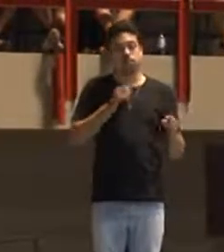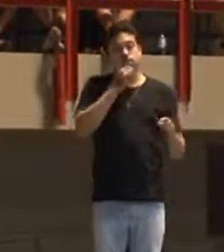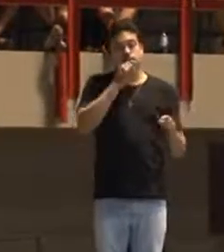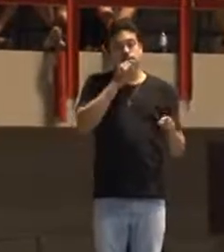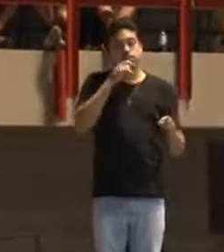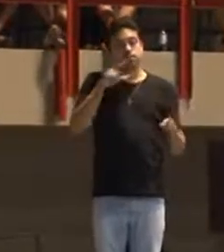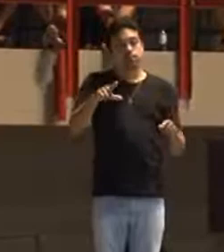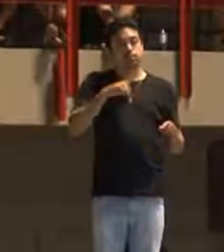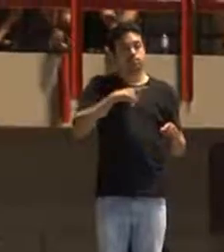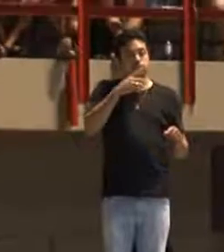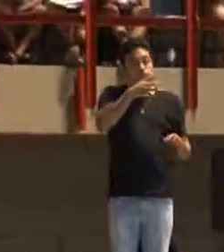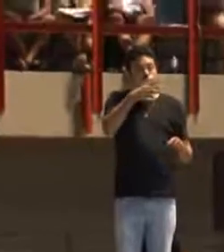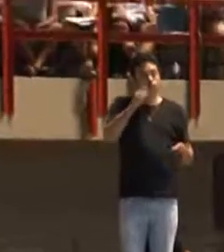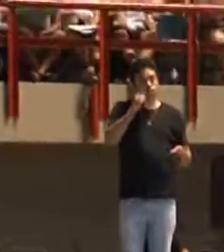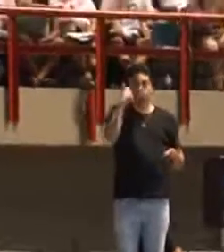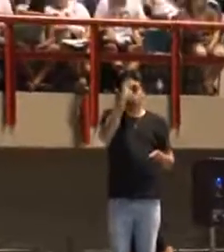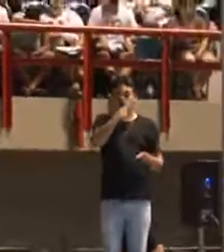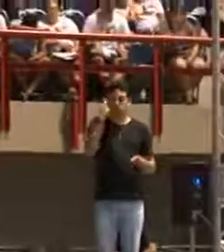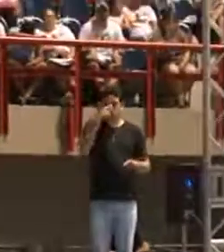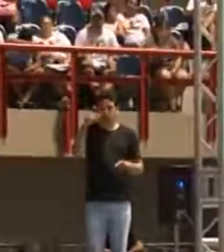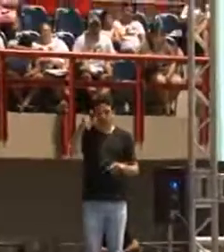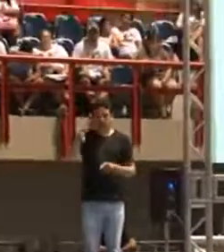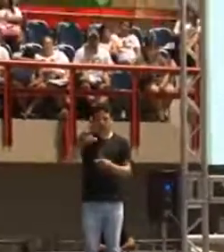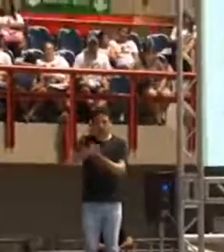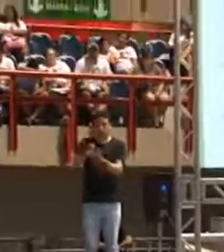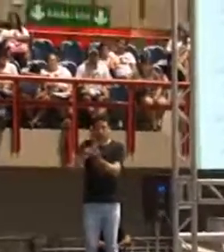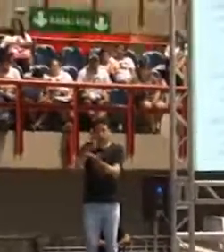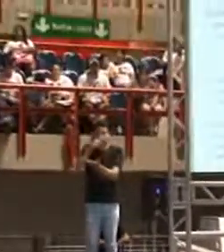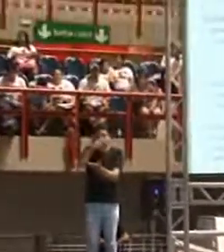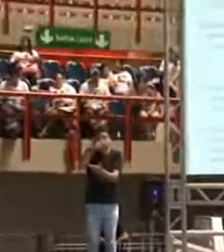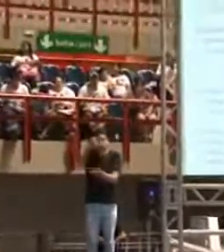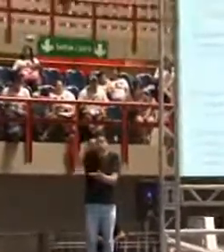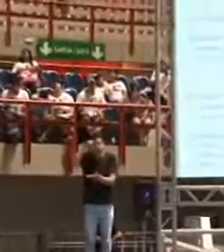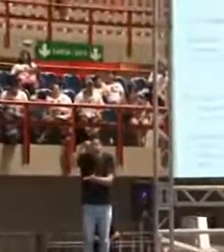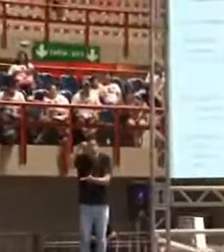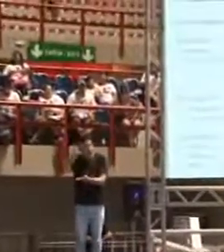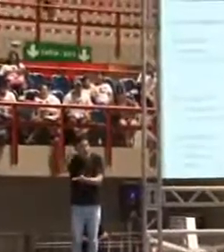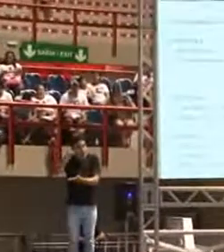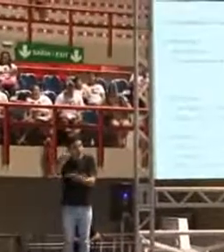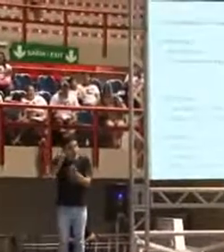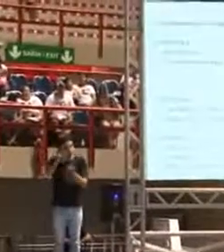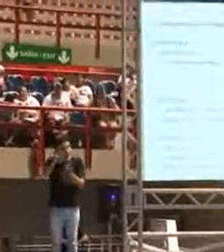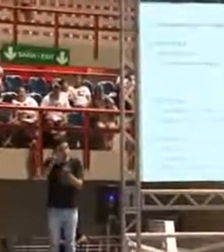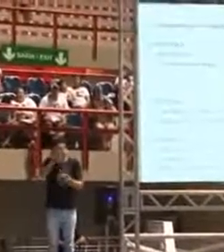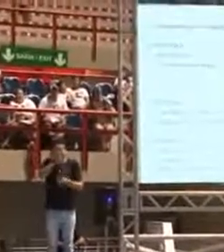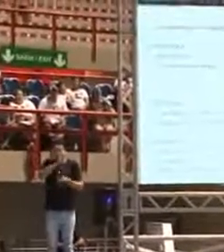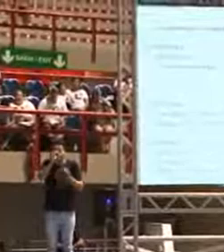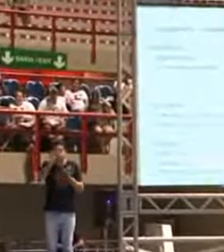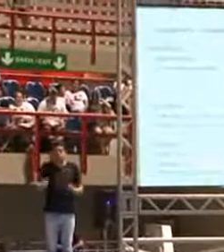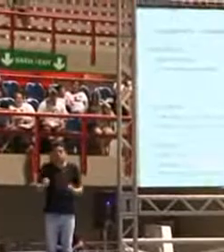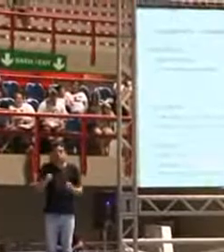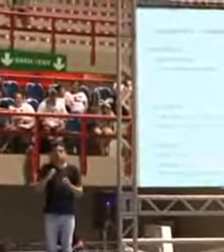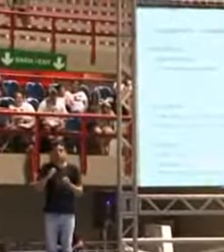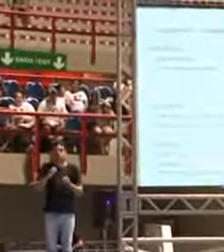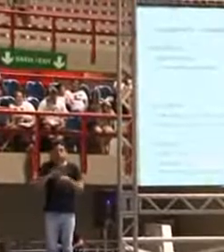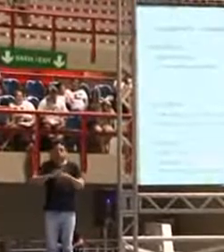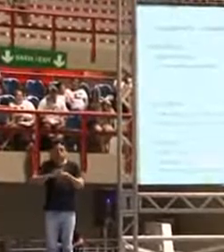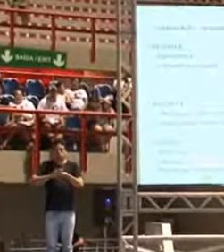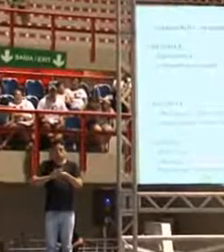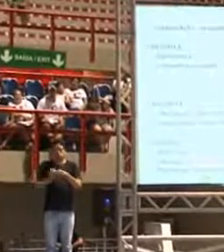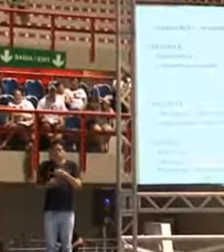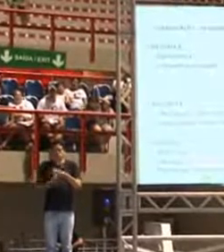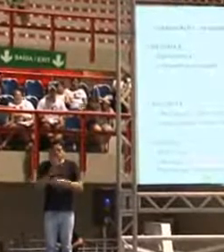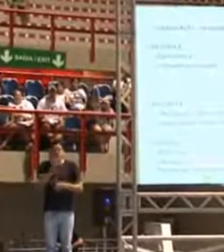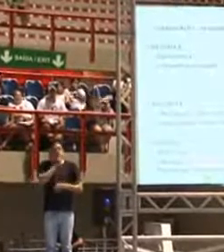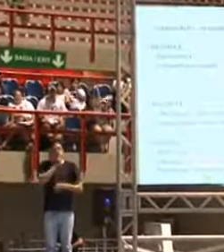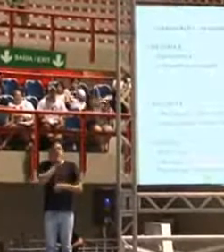até 48 horas, se você tomar o coquetel anti-HIV, é quase certeza que você não venha desenvolver a doença e não venha a ter. Tá